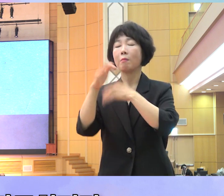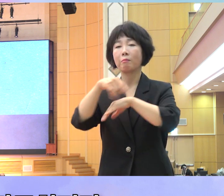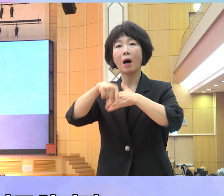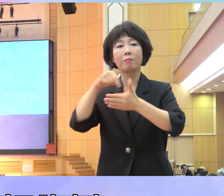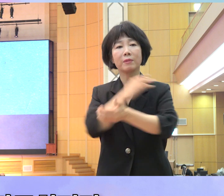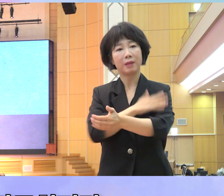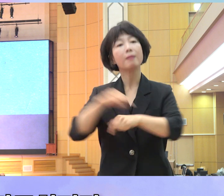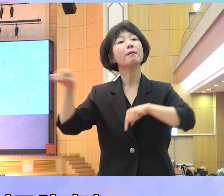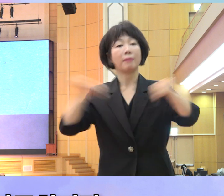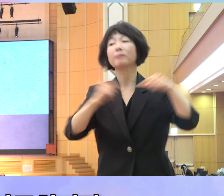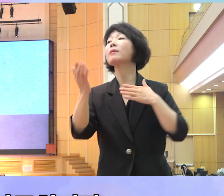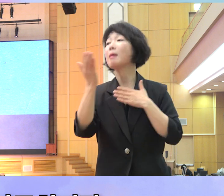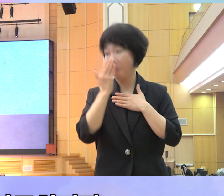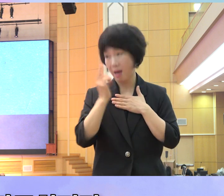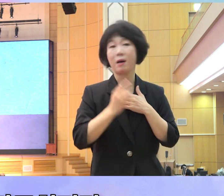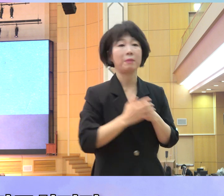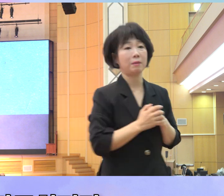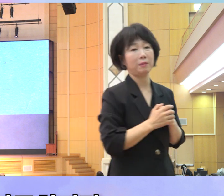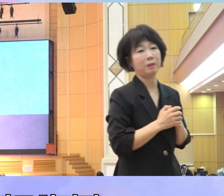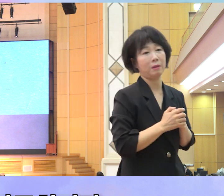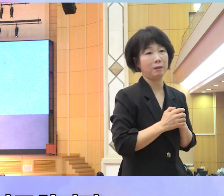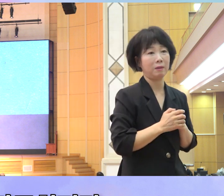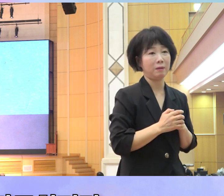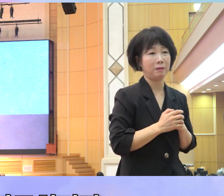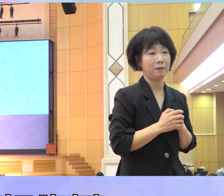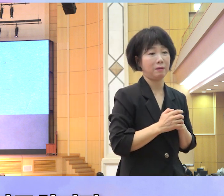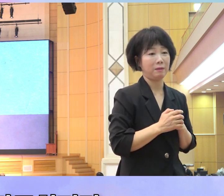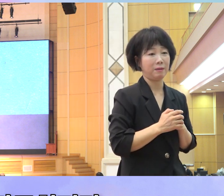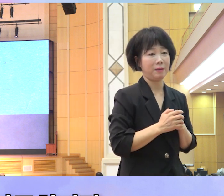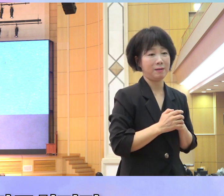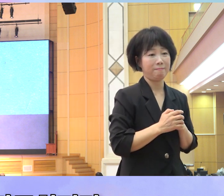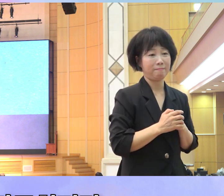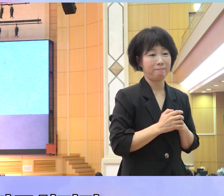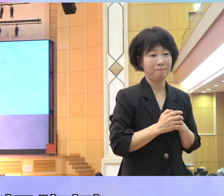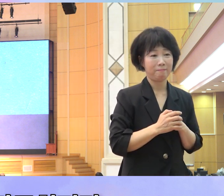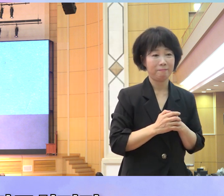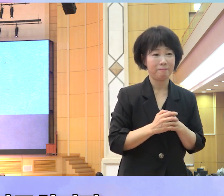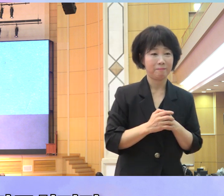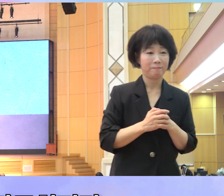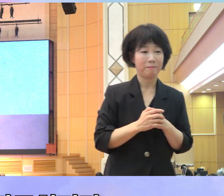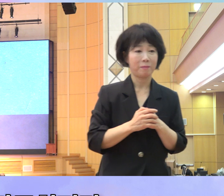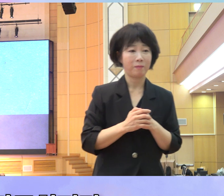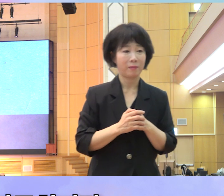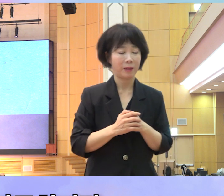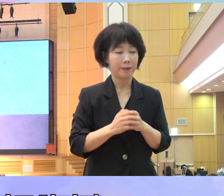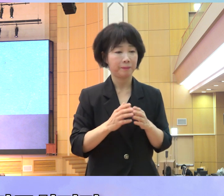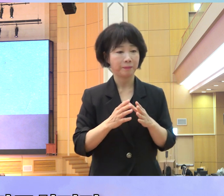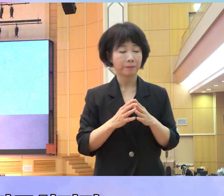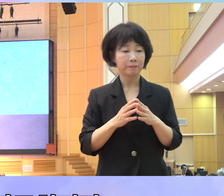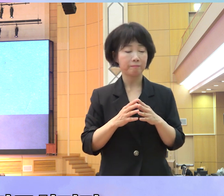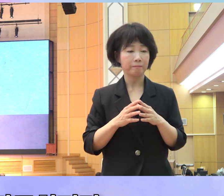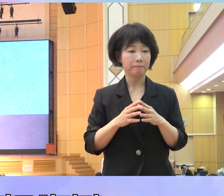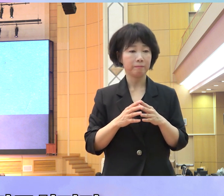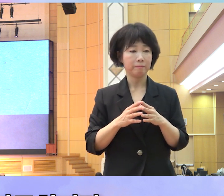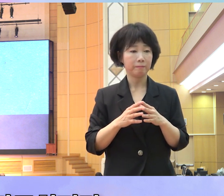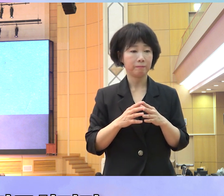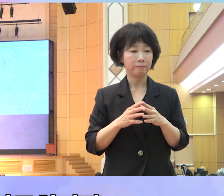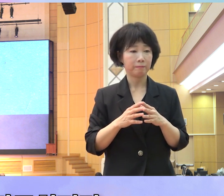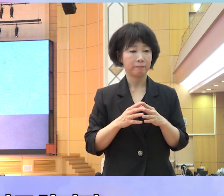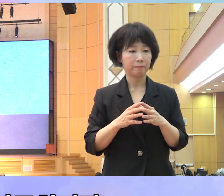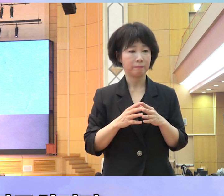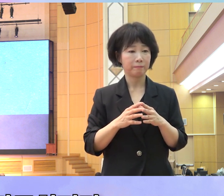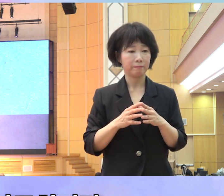기적이 일어나고 내 삶에서 막 좋은 일이 일어났을 때 우리는 어떤다고요? 안도하고 우쭐하고 교만한다고. 근데